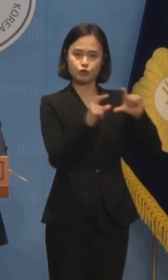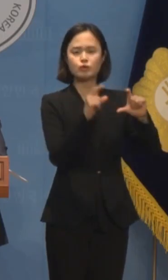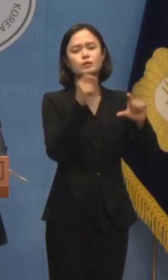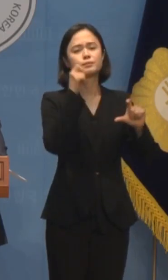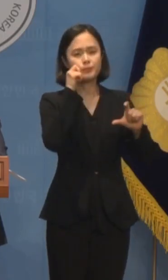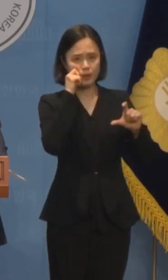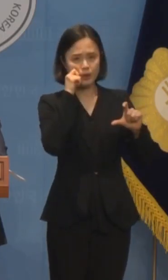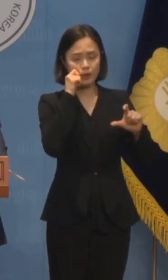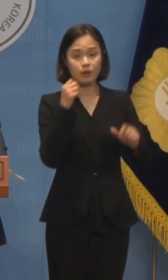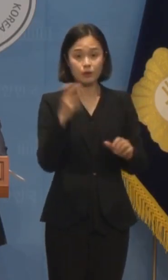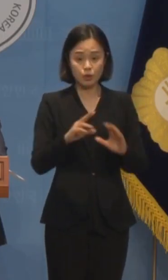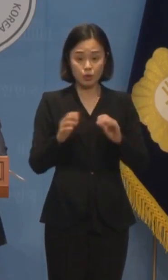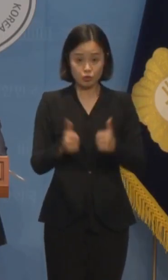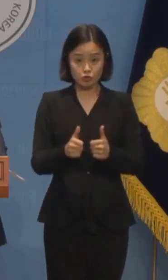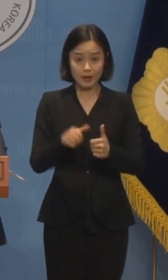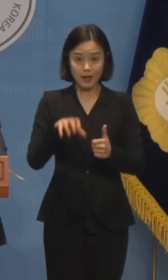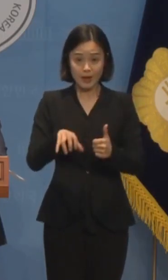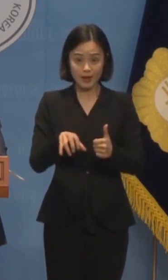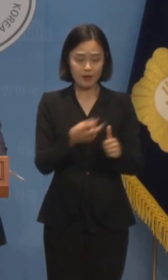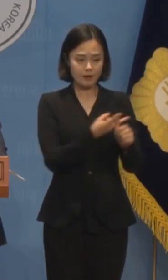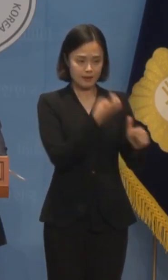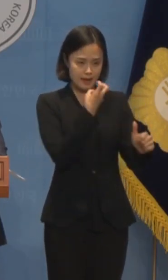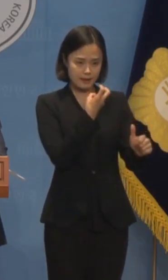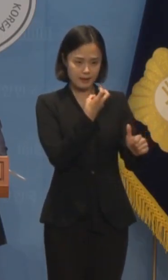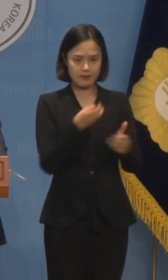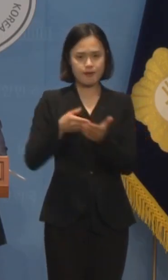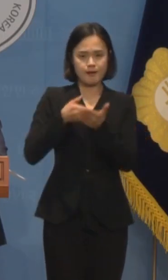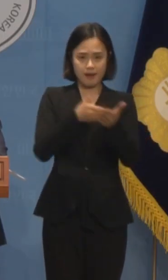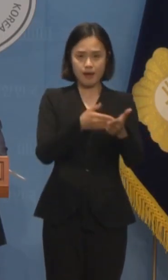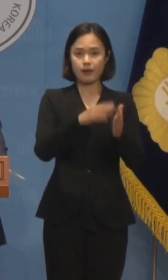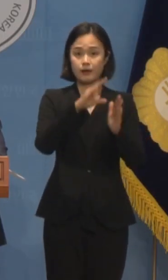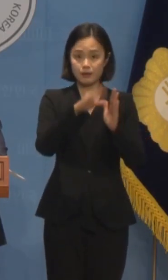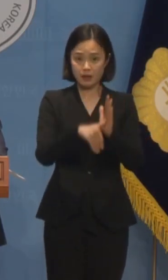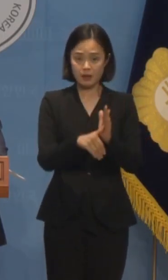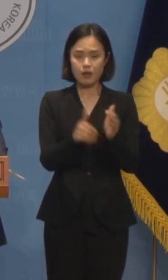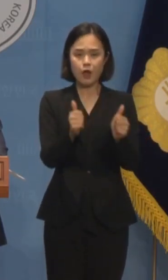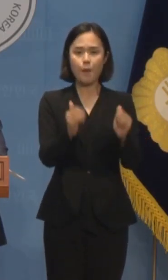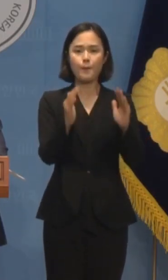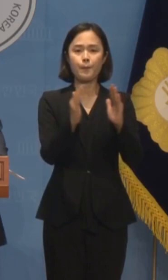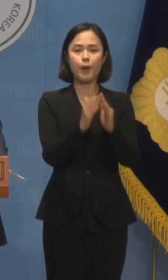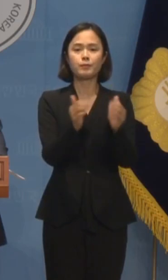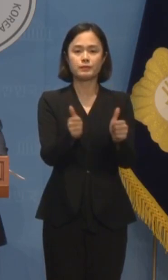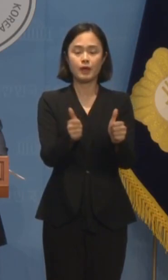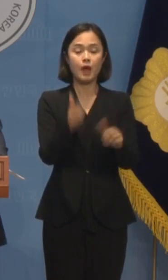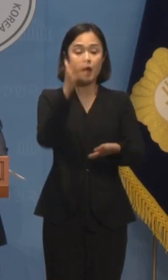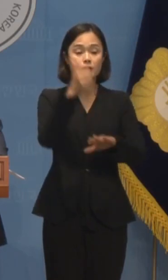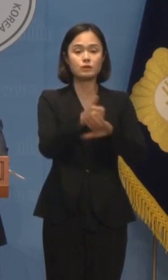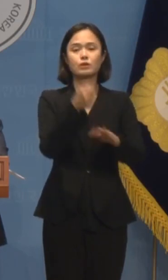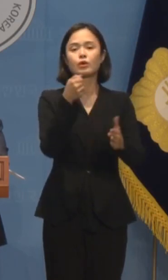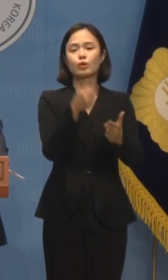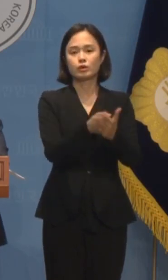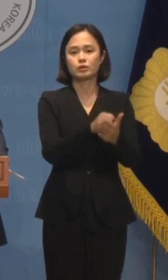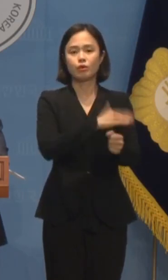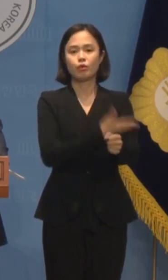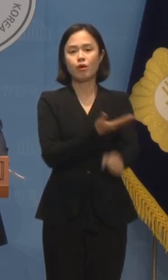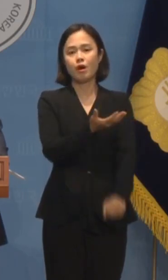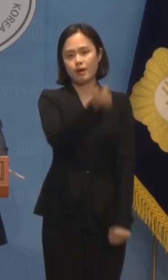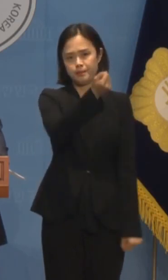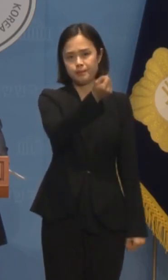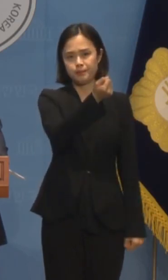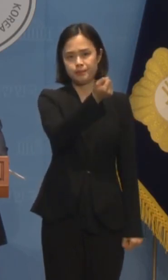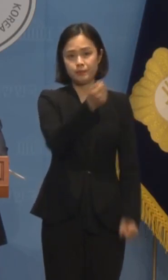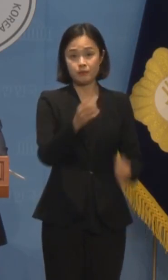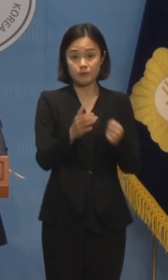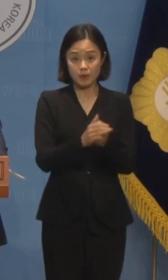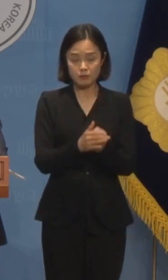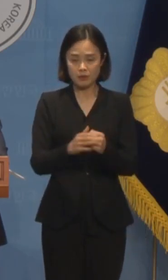발의하면 민주적 정당성이 취약한 헌법재판관이 결정하도록 되어 있어 주권자를